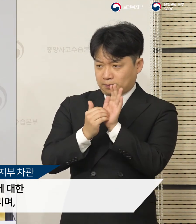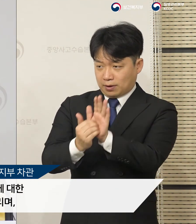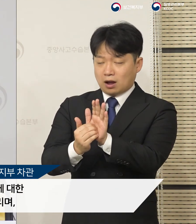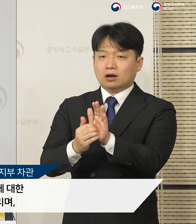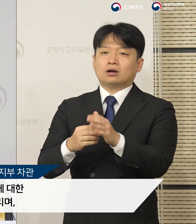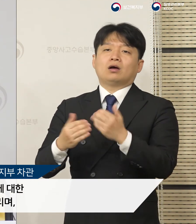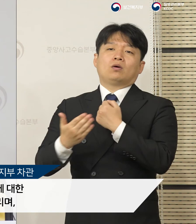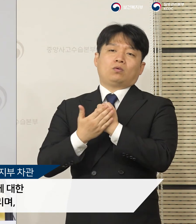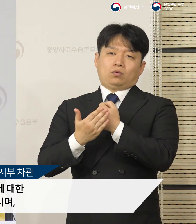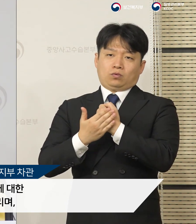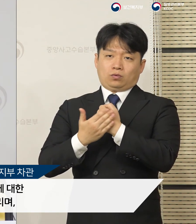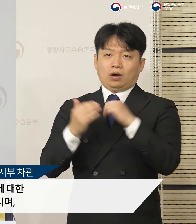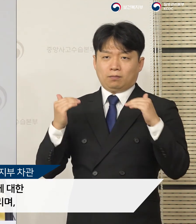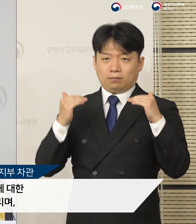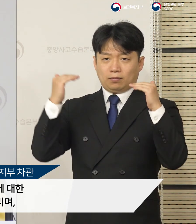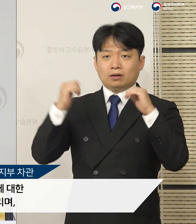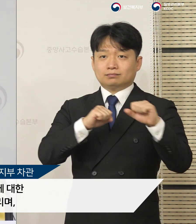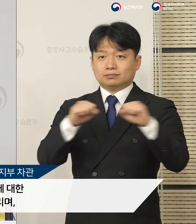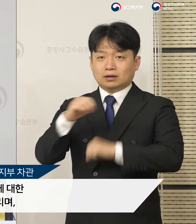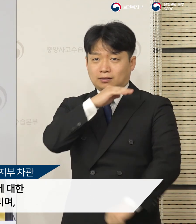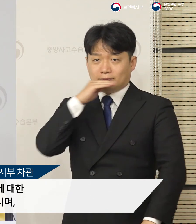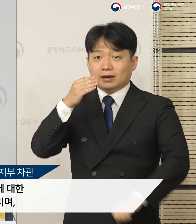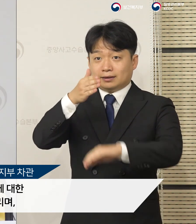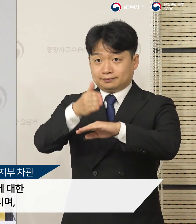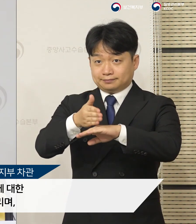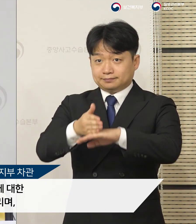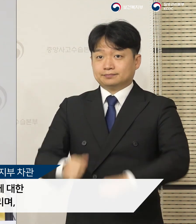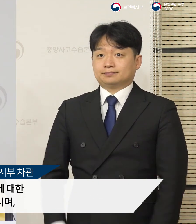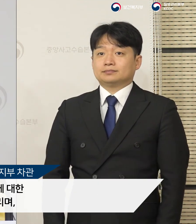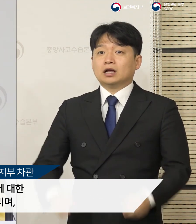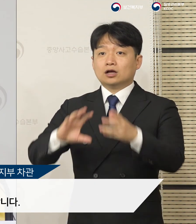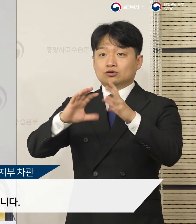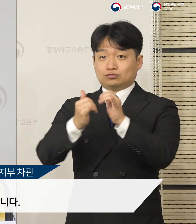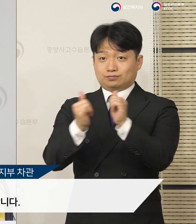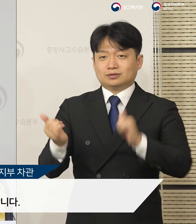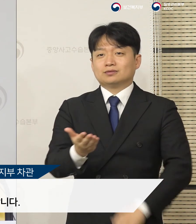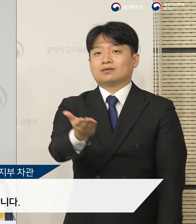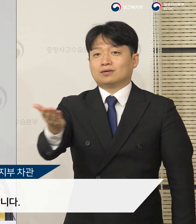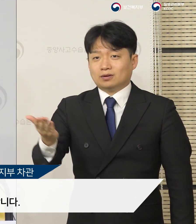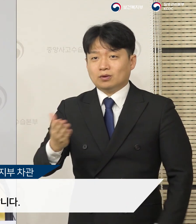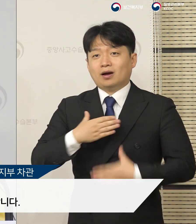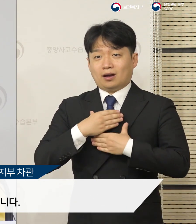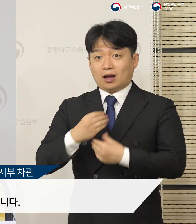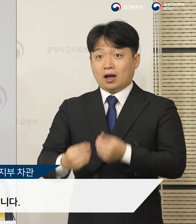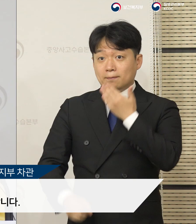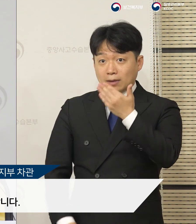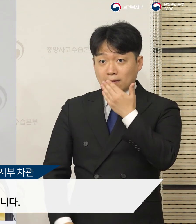대한 적극적인 협조와 성숙한 시민의식에 감사드리며 국민 여러분들이